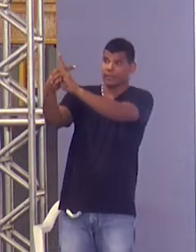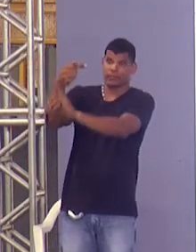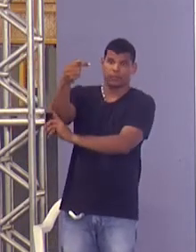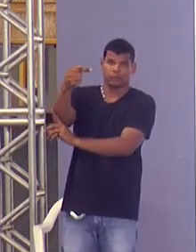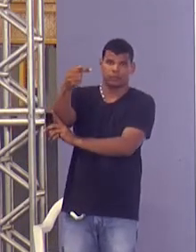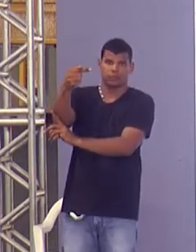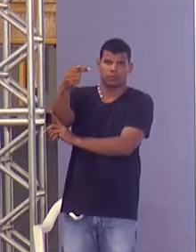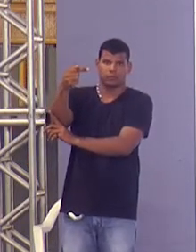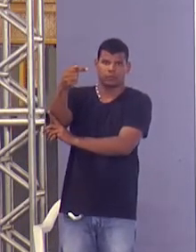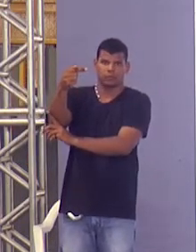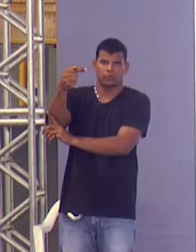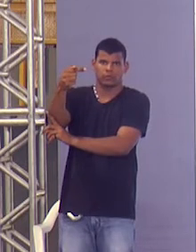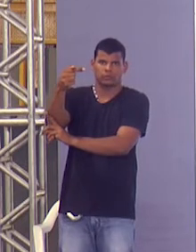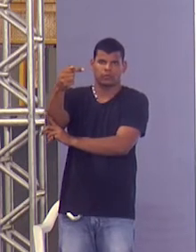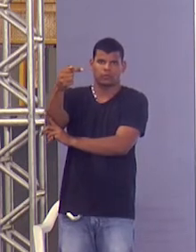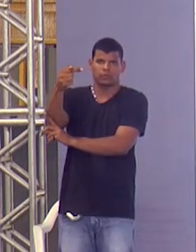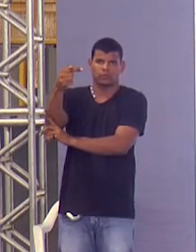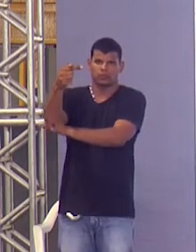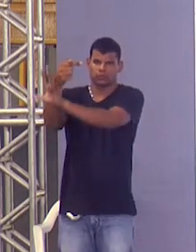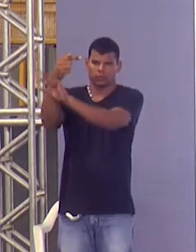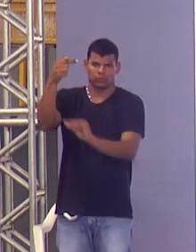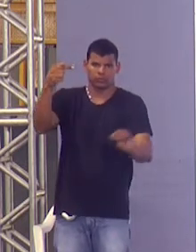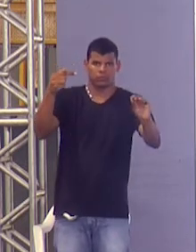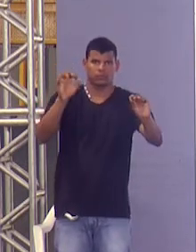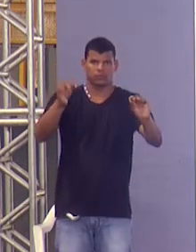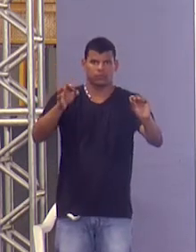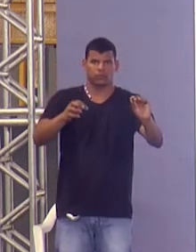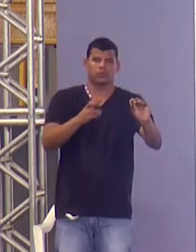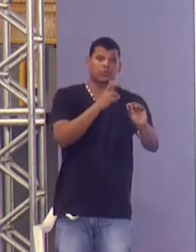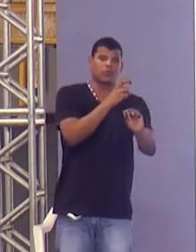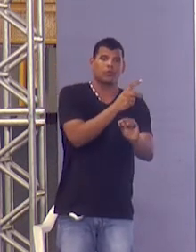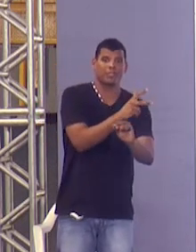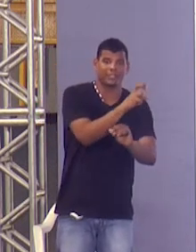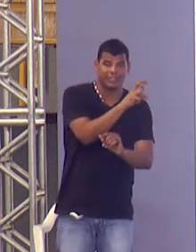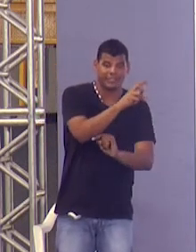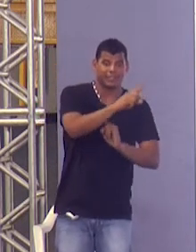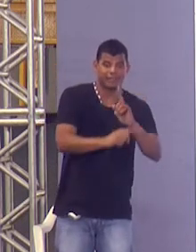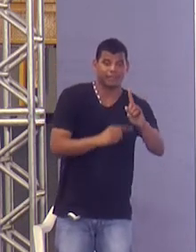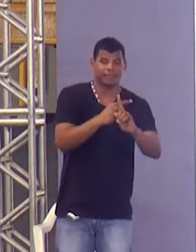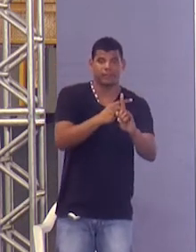7. Quanto é que dá 15 vezes 7 aí, meu povo?